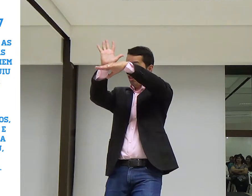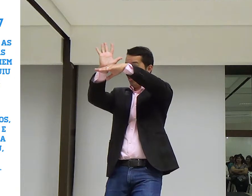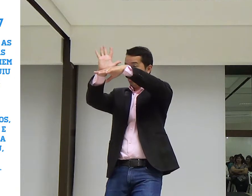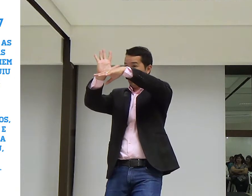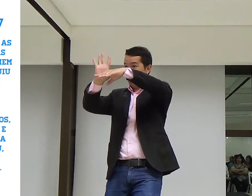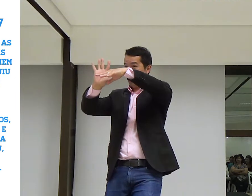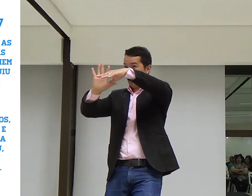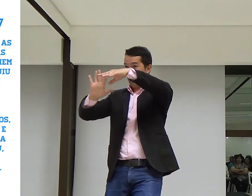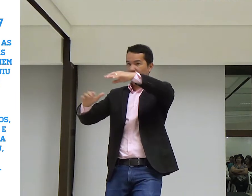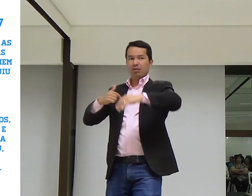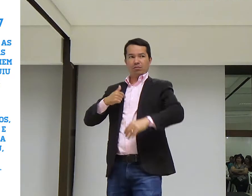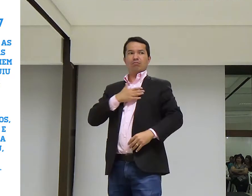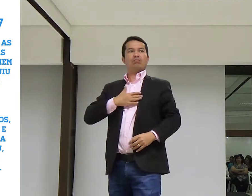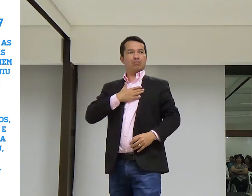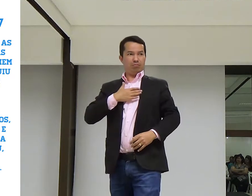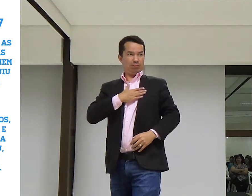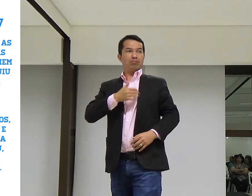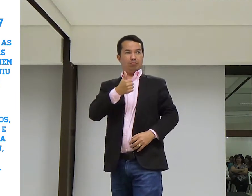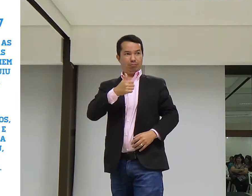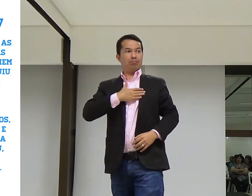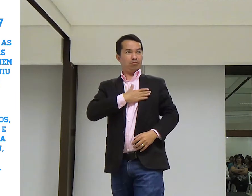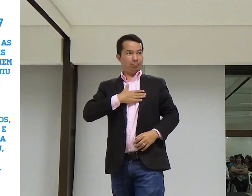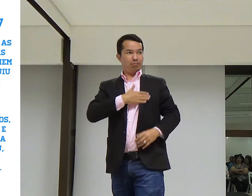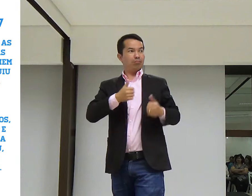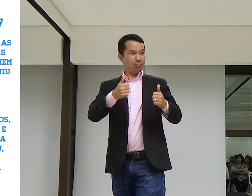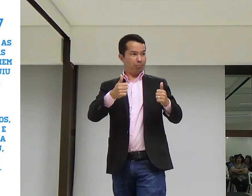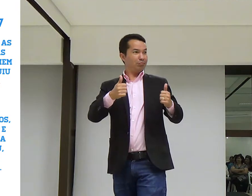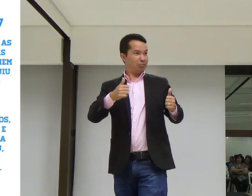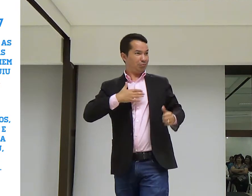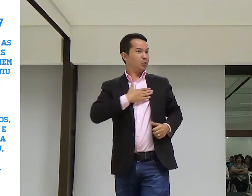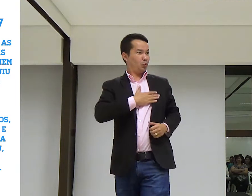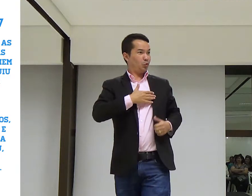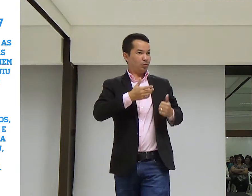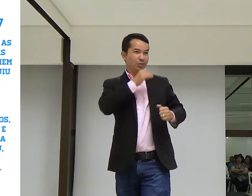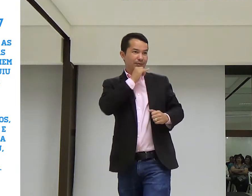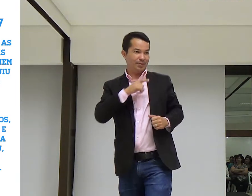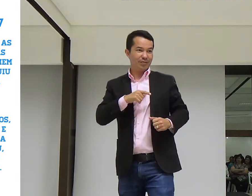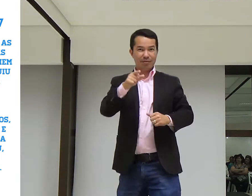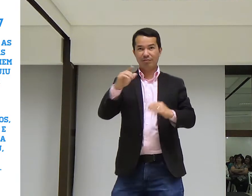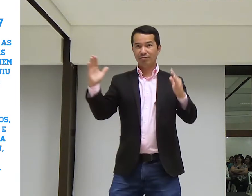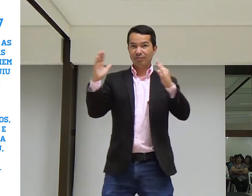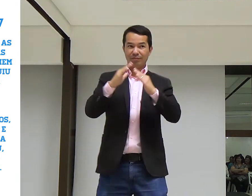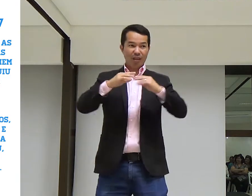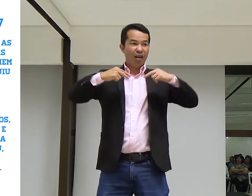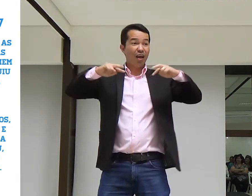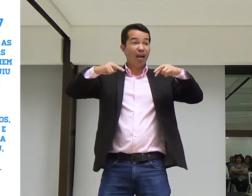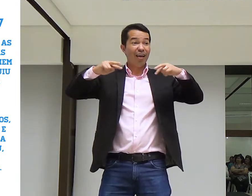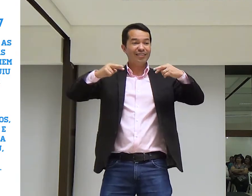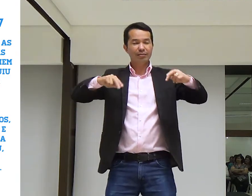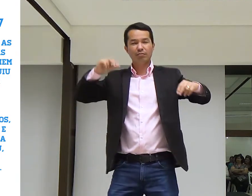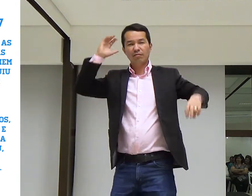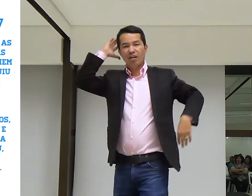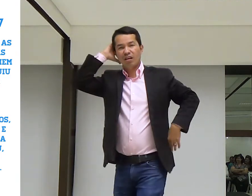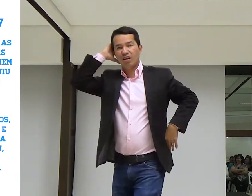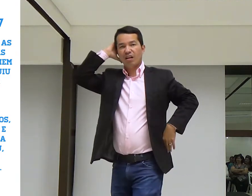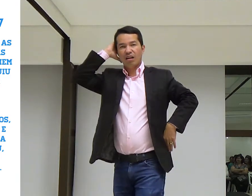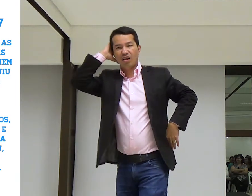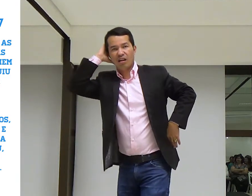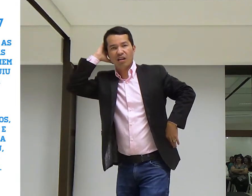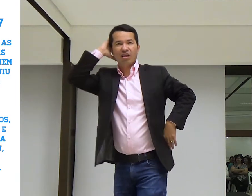ali o pôr do sol. Eu gostaria de ter esse tempo ali nessa casa. Sim, estar ali numa